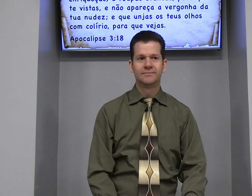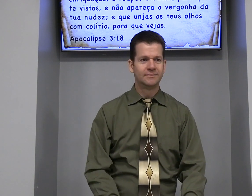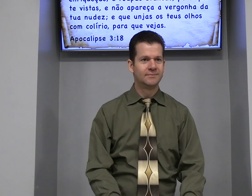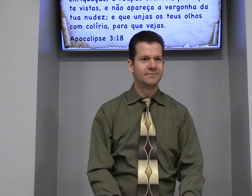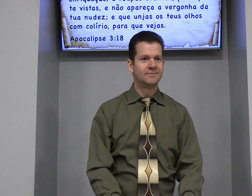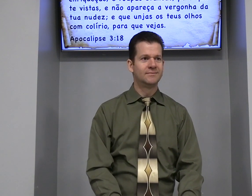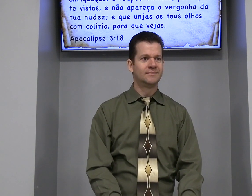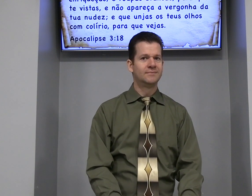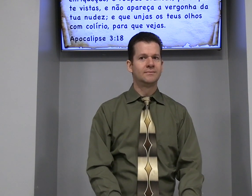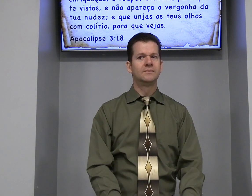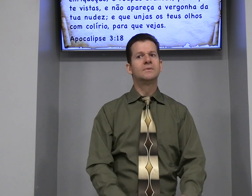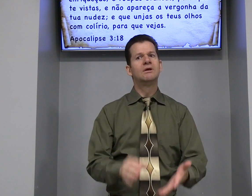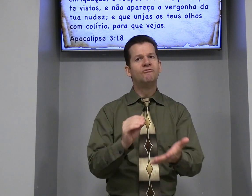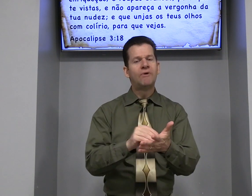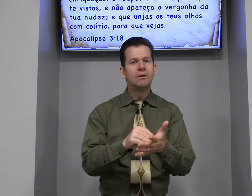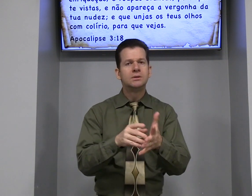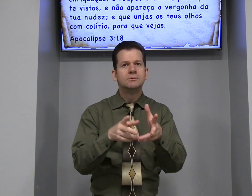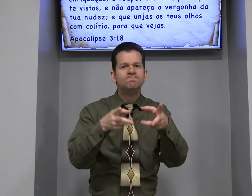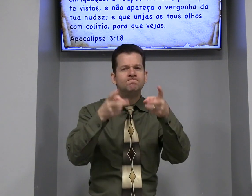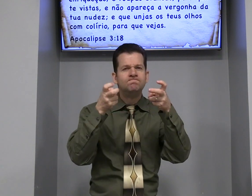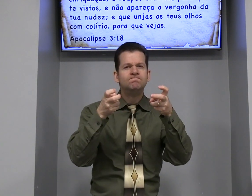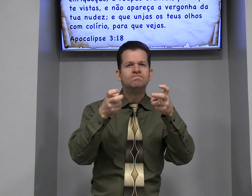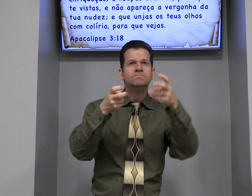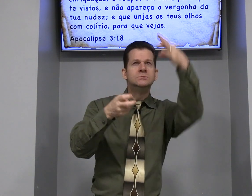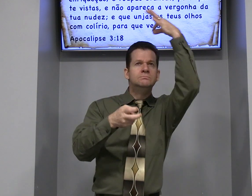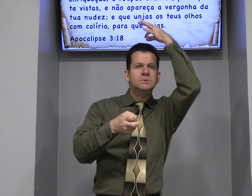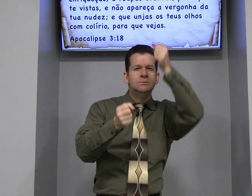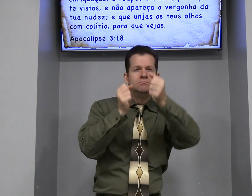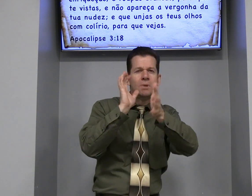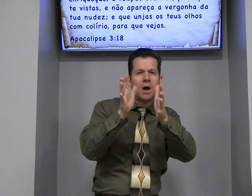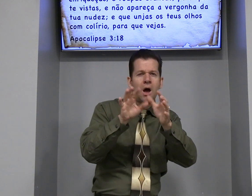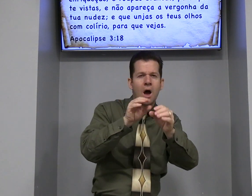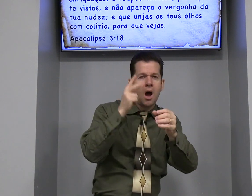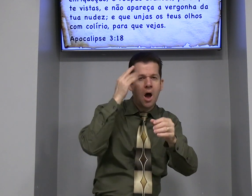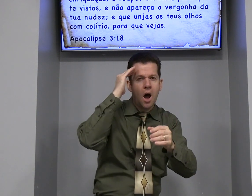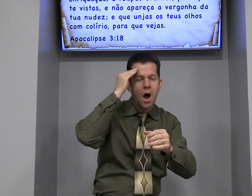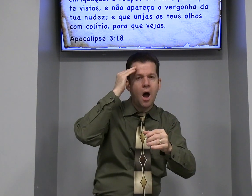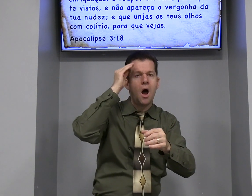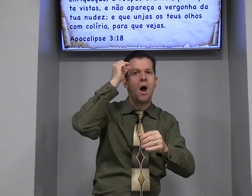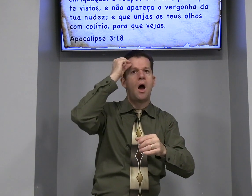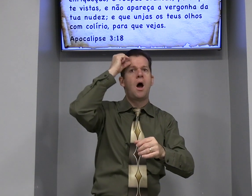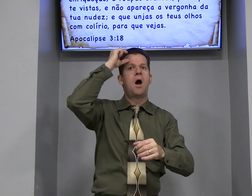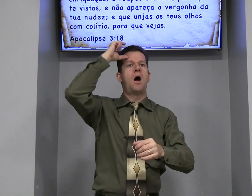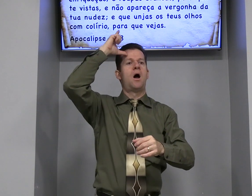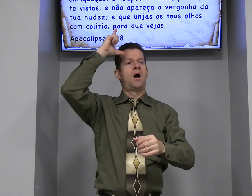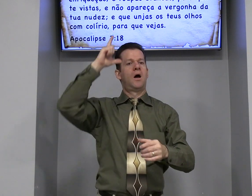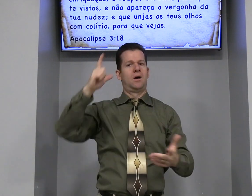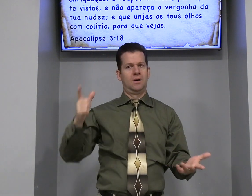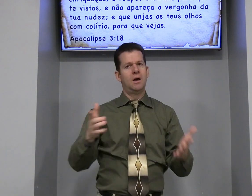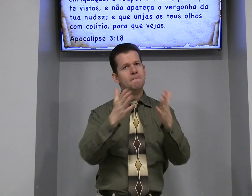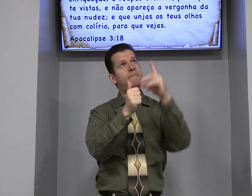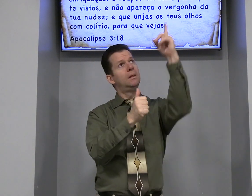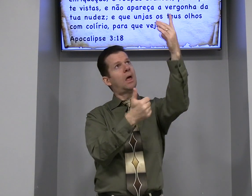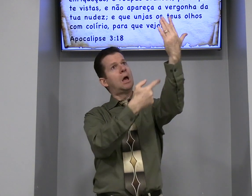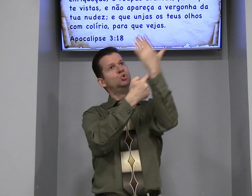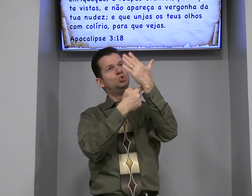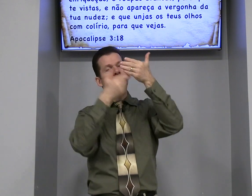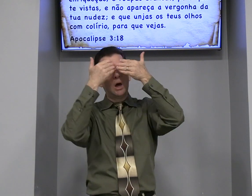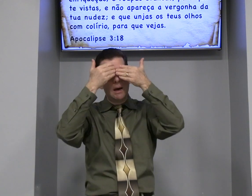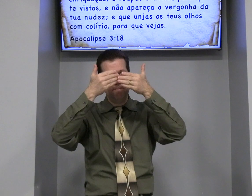ah, não entendo nada, e fecha e não quer ler. E você precisa pedir para o espírito dar um entendimento,